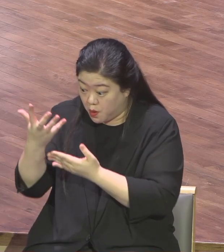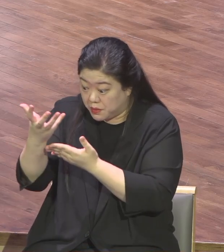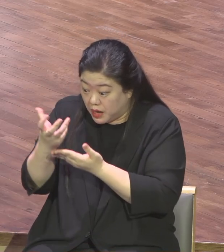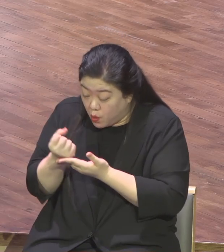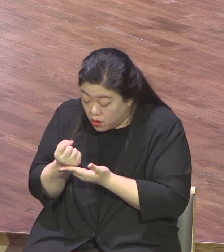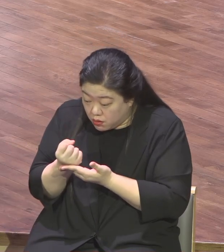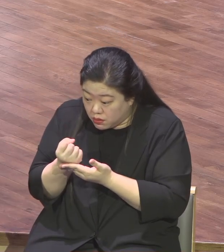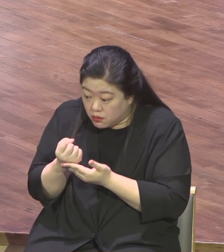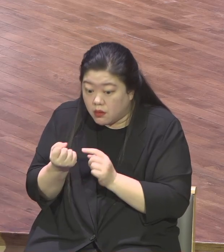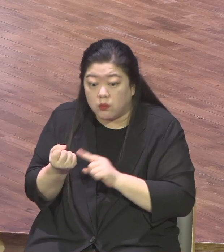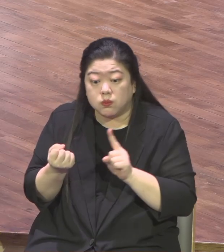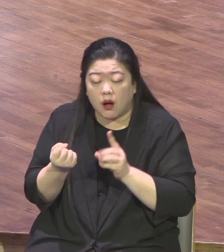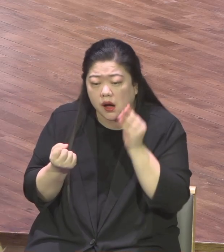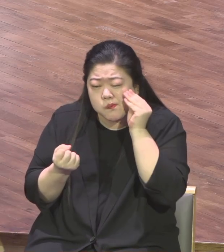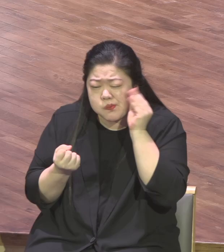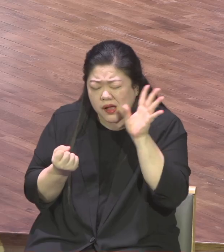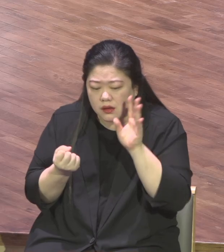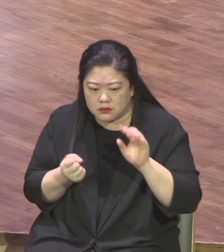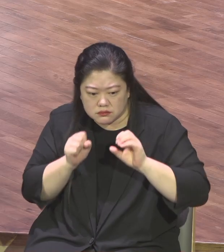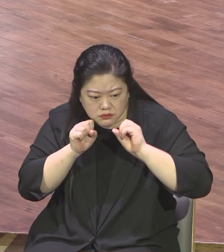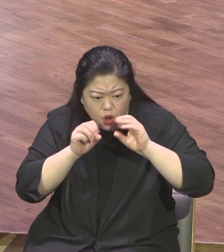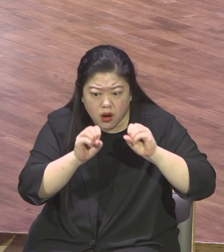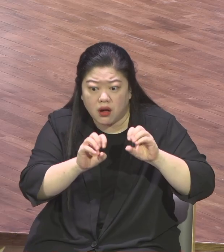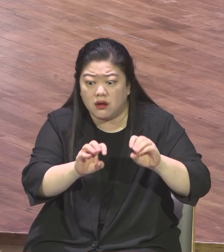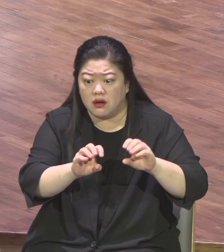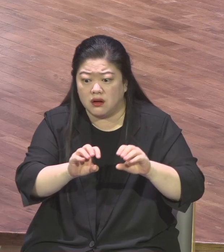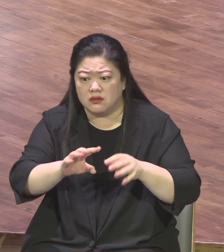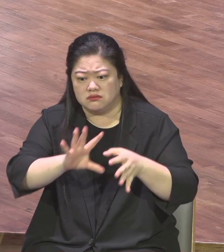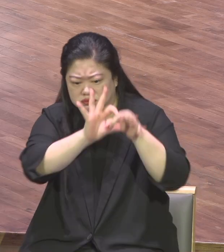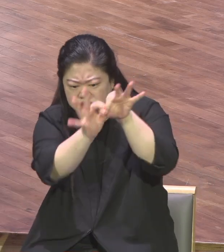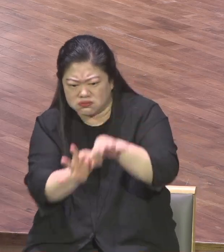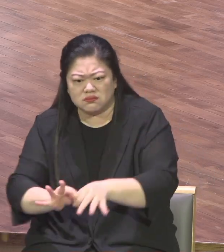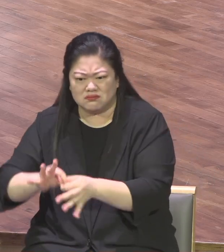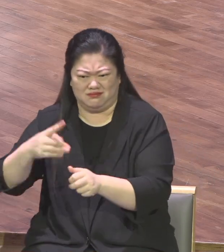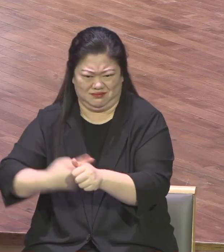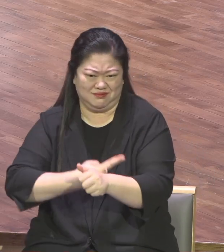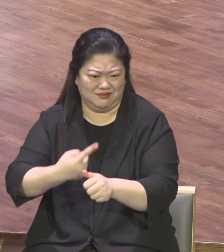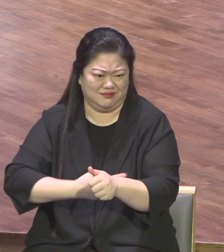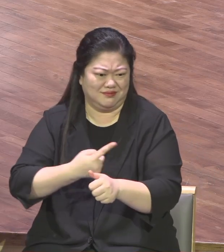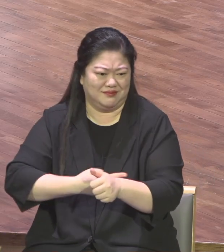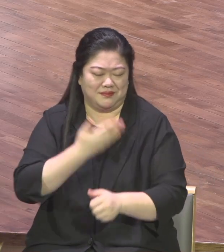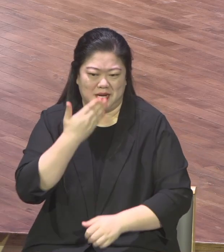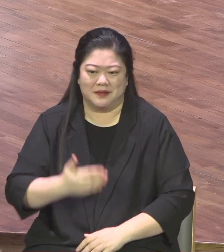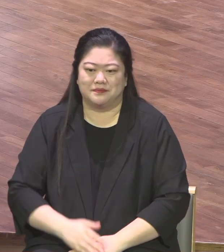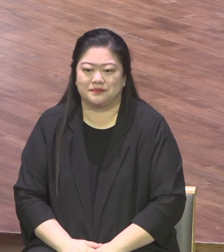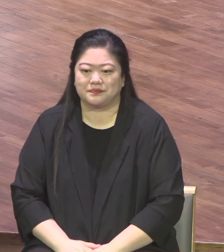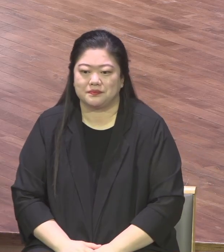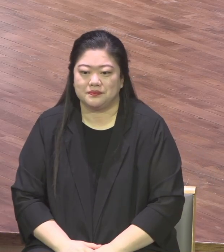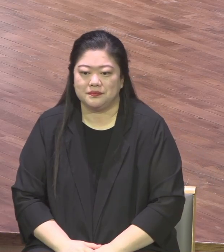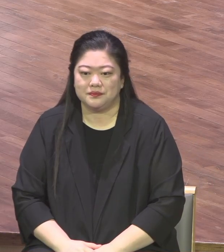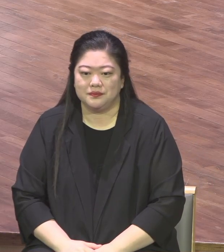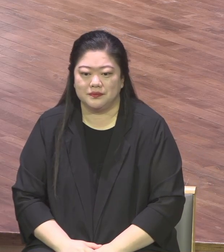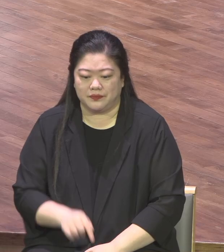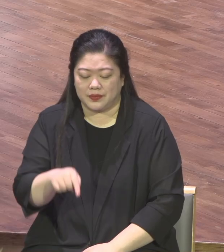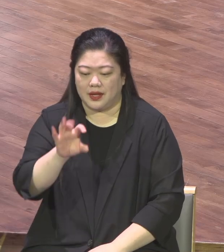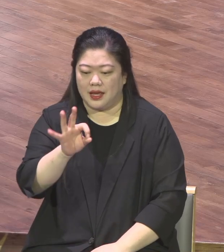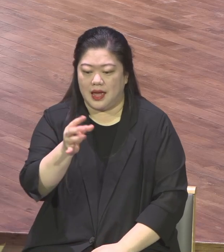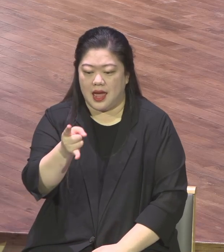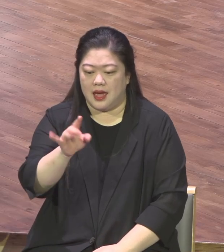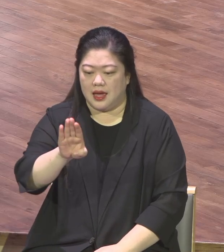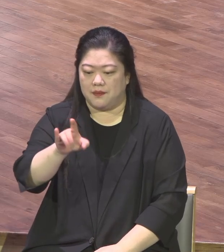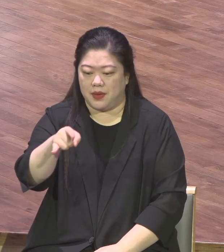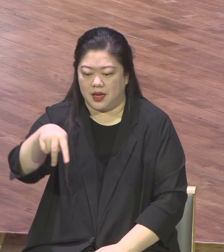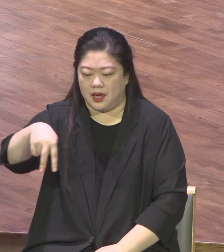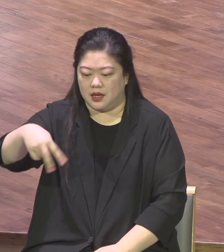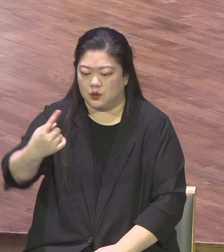우리가 지난주일부터 에베소서 말씀을 살펴보고 있는데 사도 바울은 로마의 차디찬